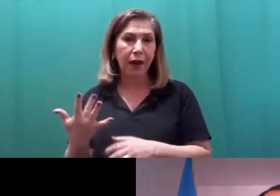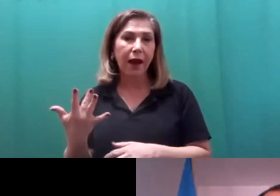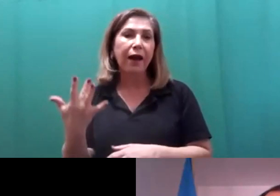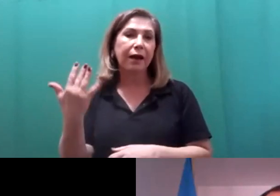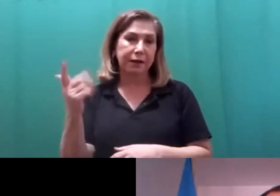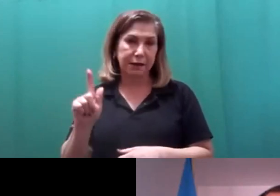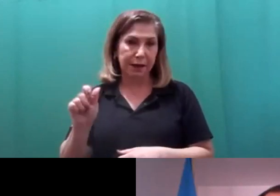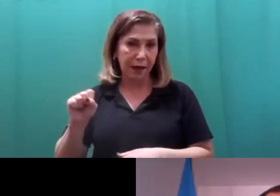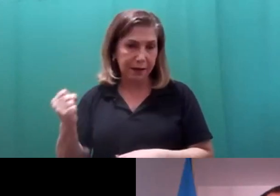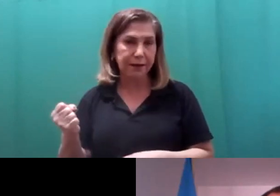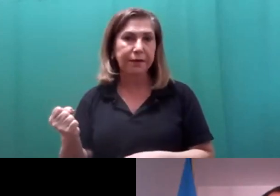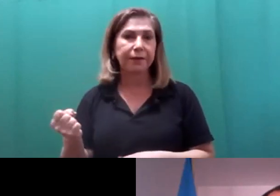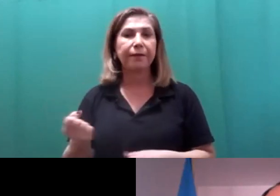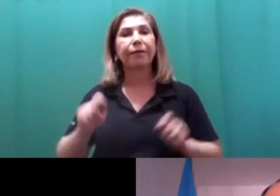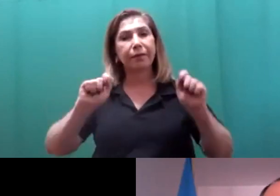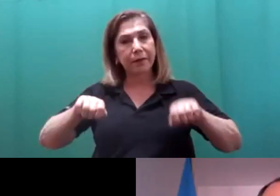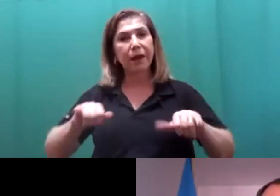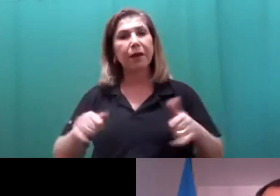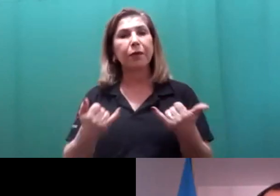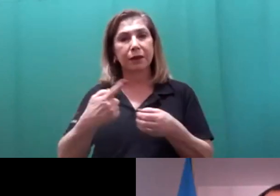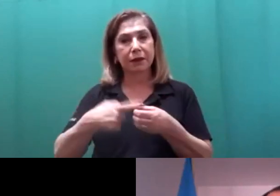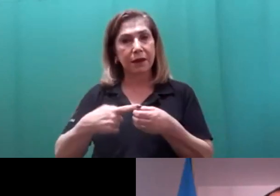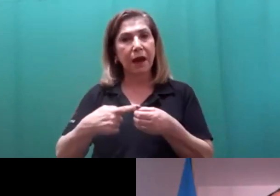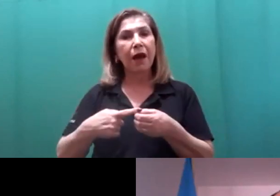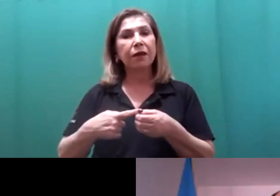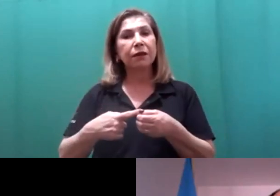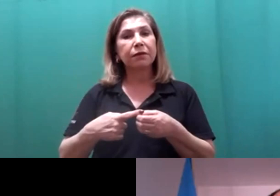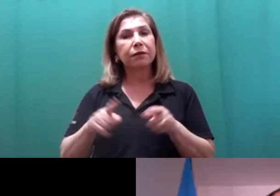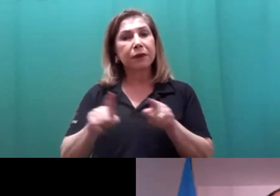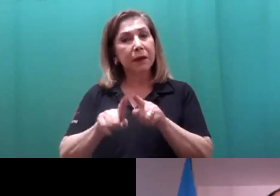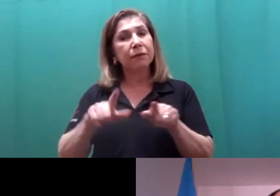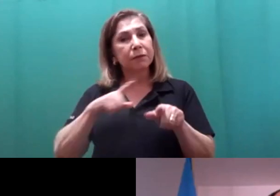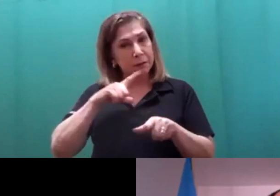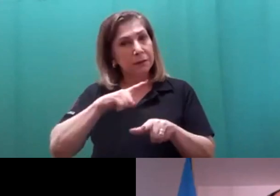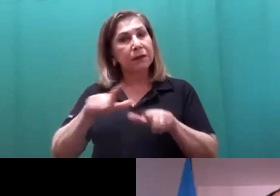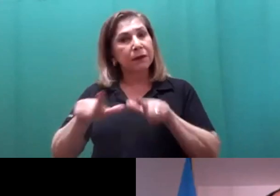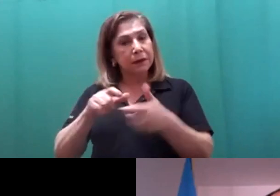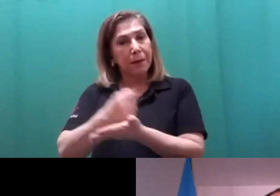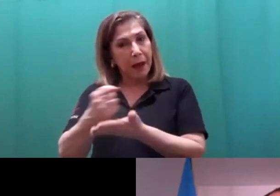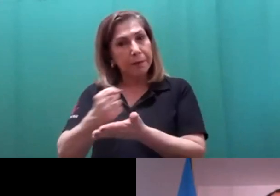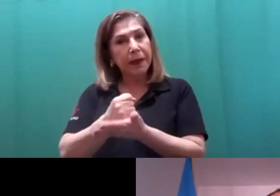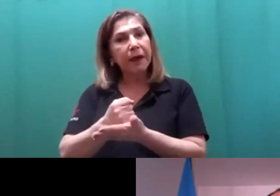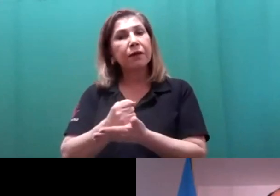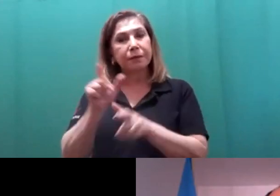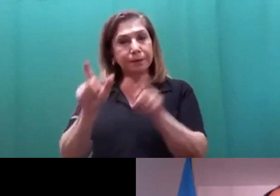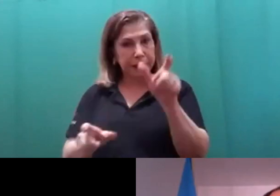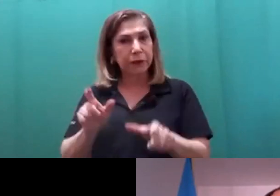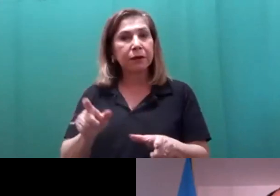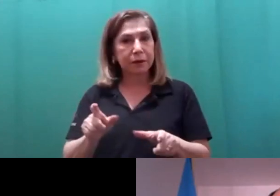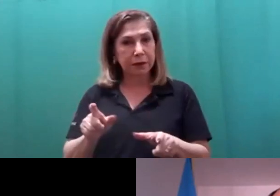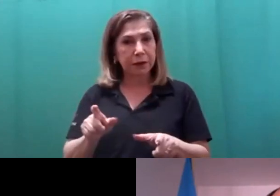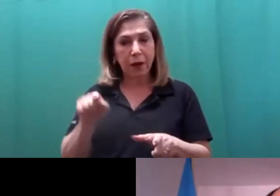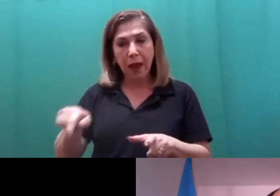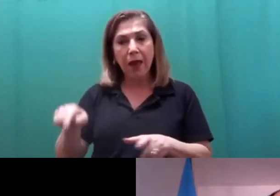grande oportunidade das cidades para gerar empregos a partir da uma